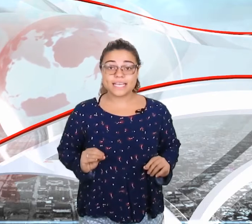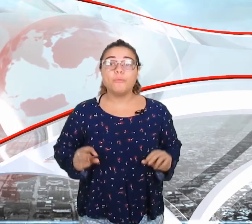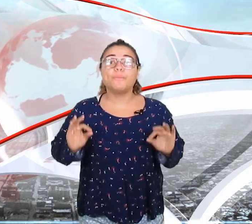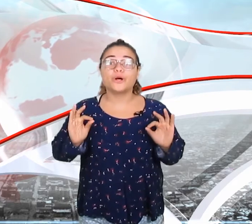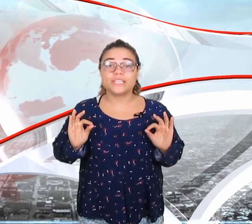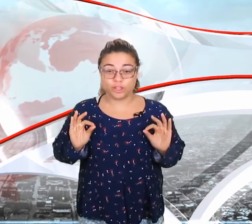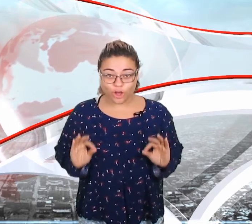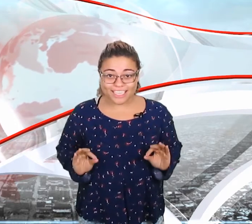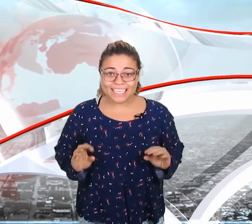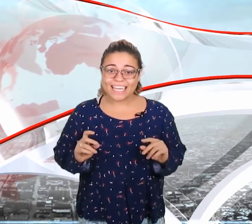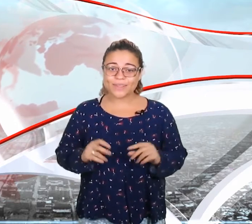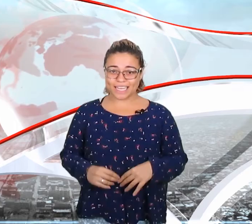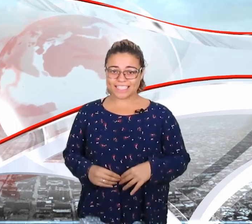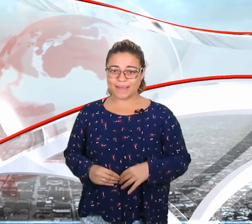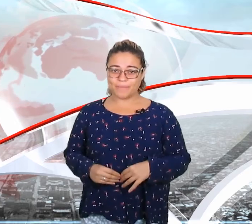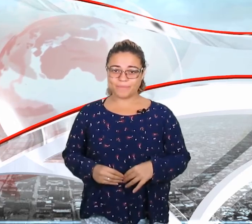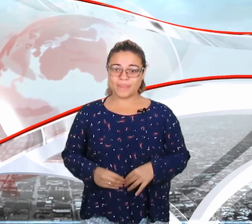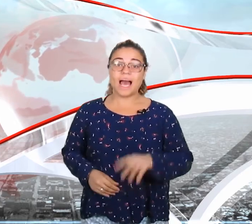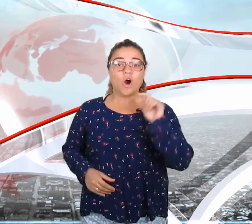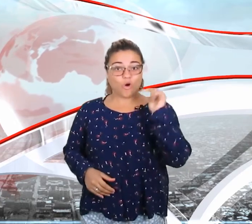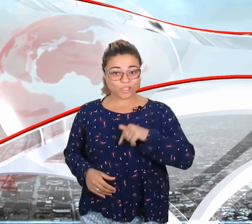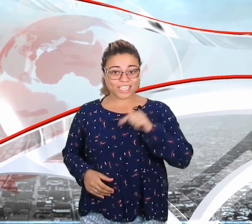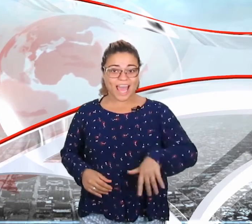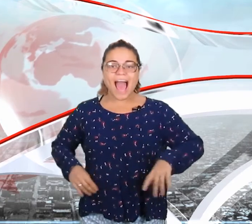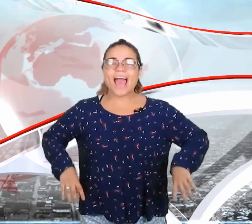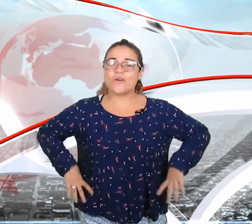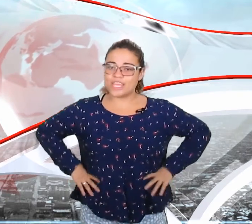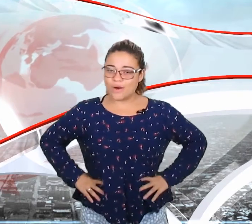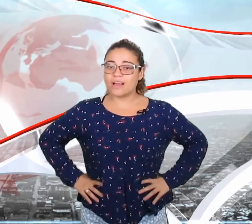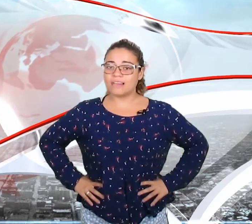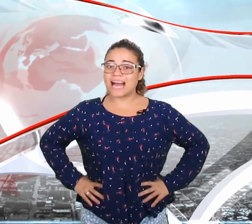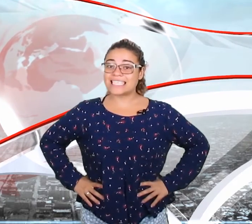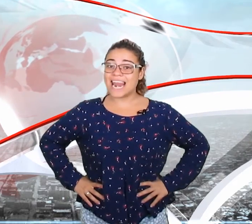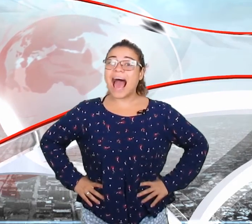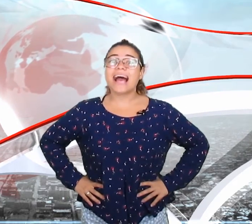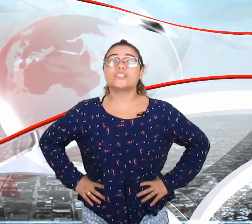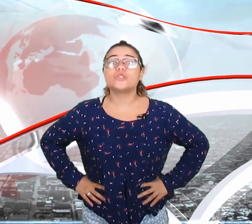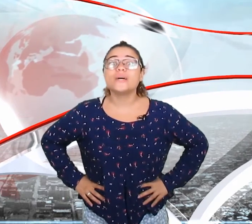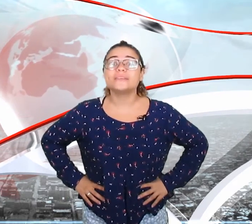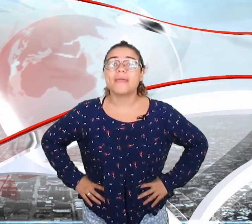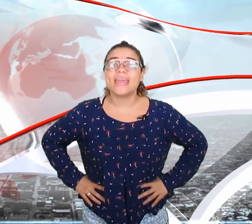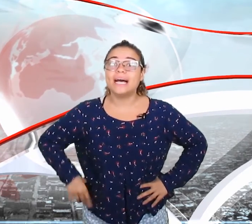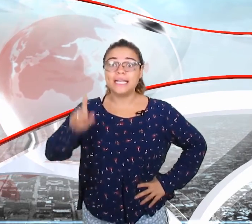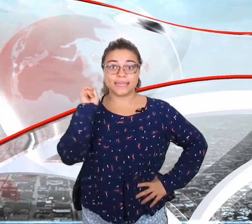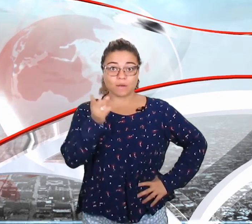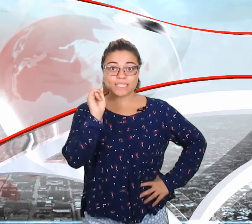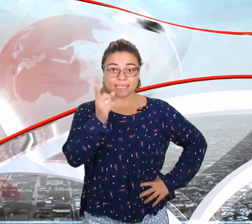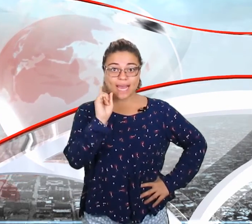Atenção, protetores da natureza! Hoje, a reunião regular será às 14h30. Não se